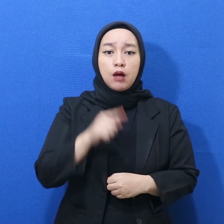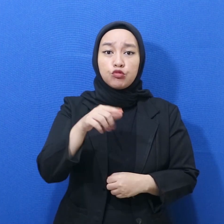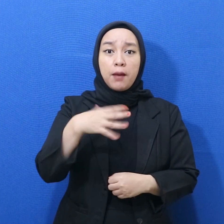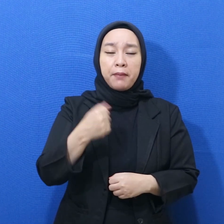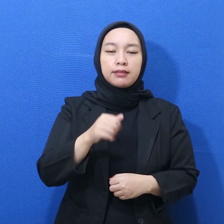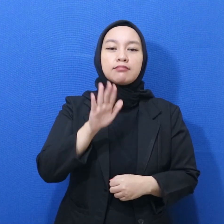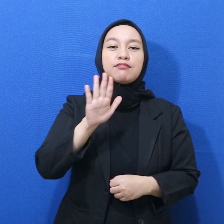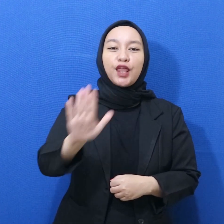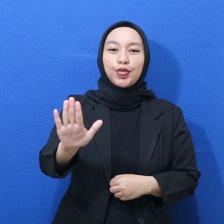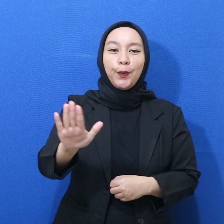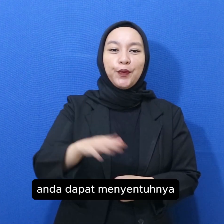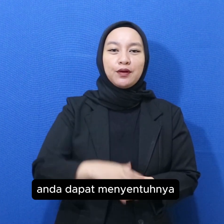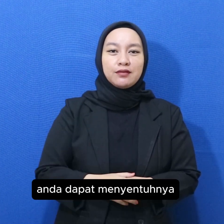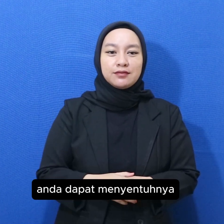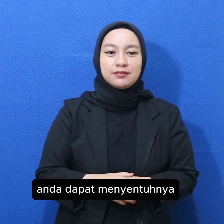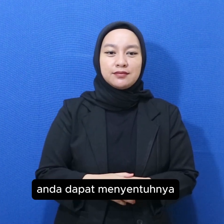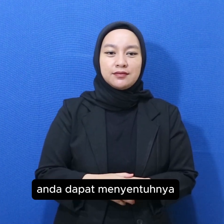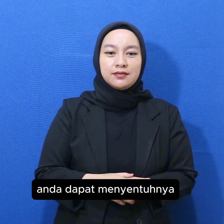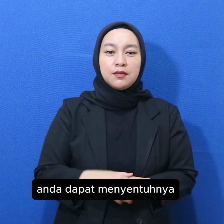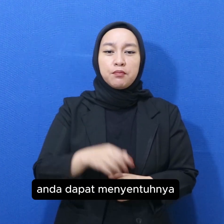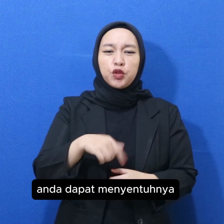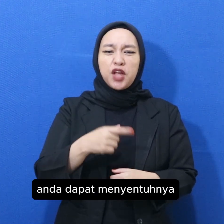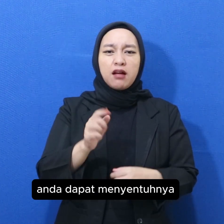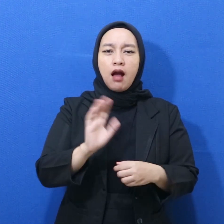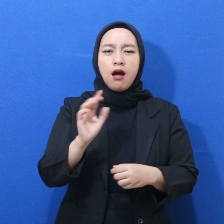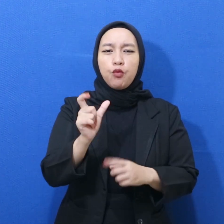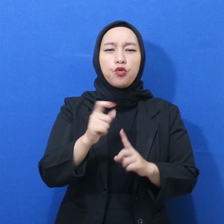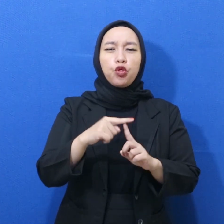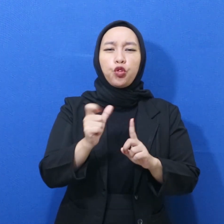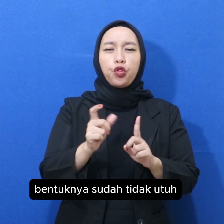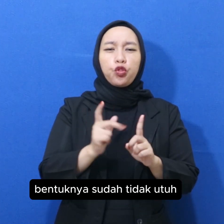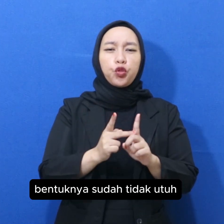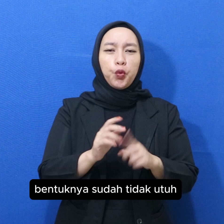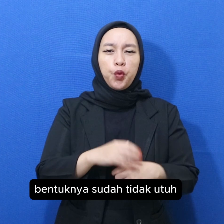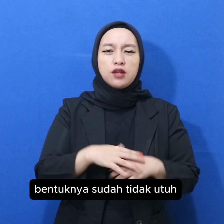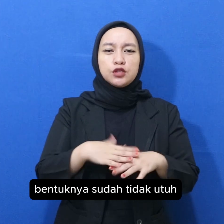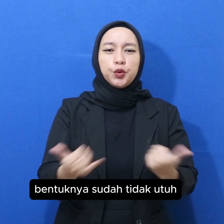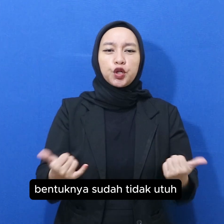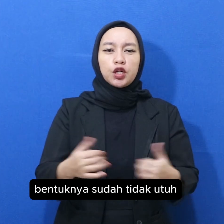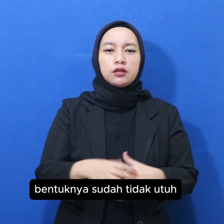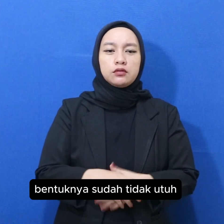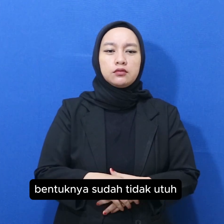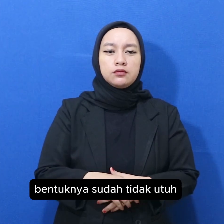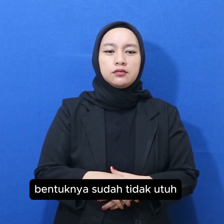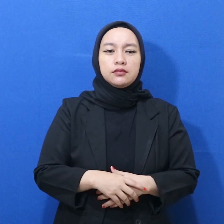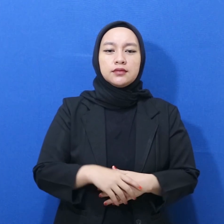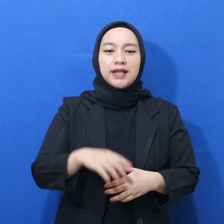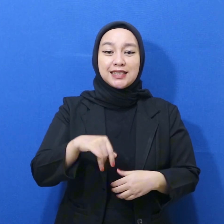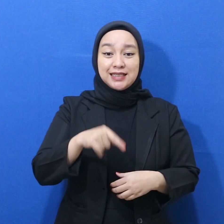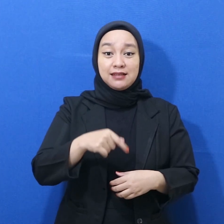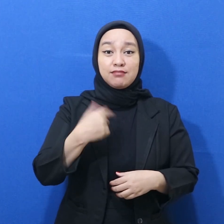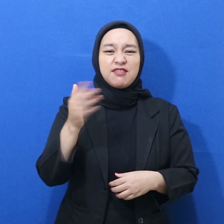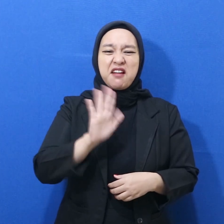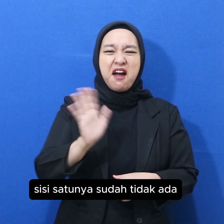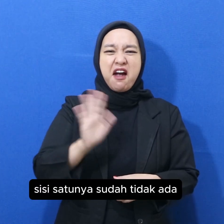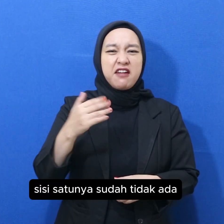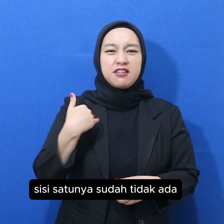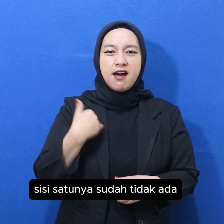Anda dapat menyentuhnya. Bentuknya sudah tidak utuh. Sisi satunya sudah tidak